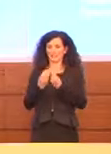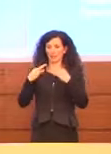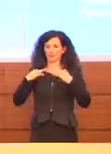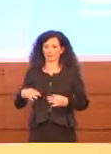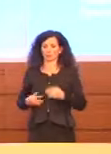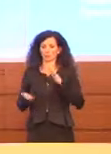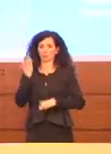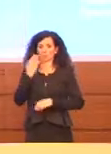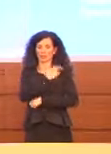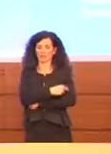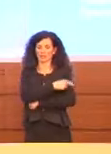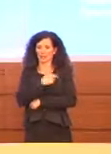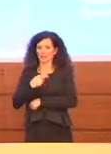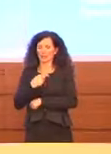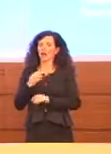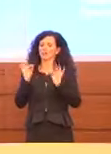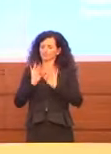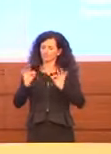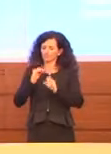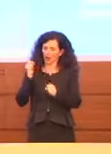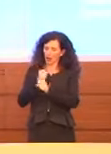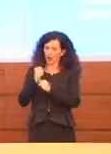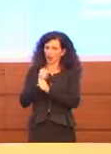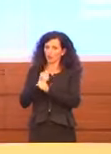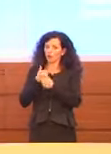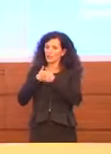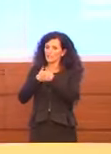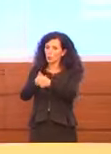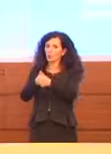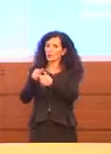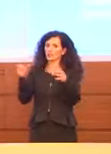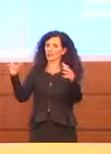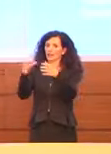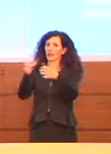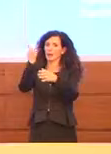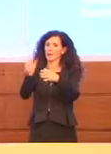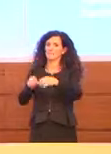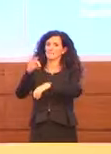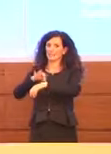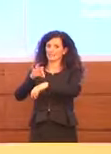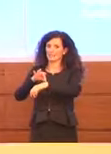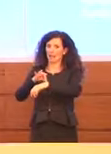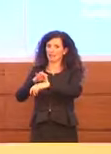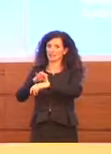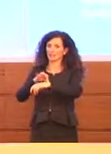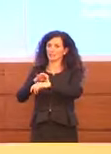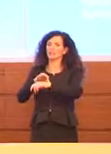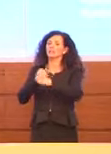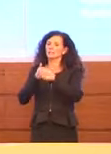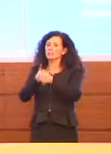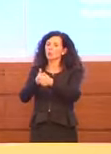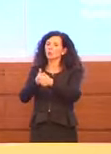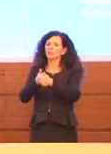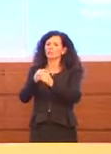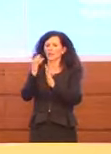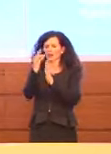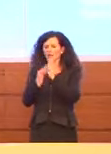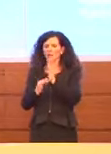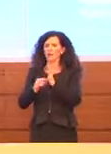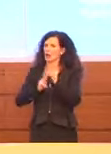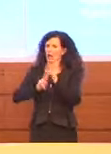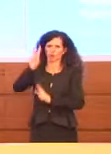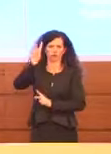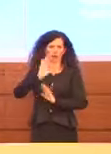per avere un modello per seguire questi pazienti che verrà fatto a livello nazionale sono certamente un nuovo problema sanitario